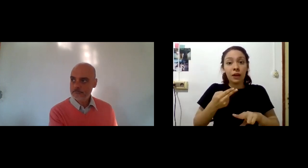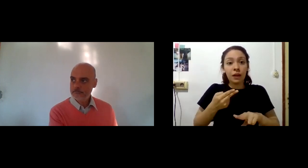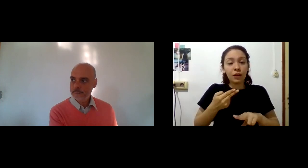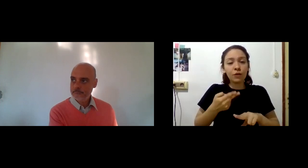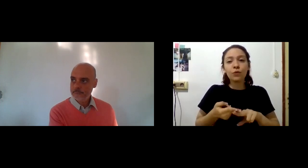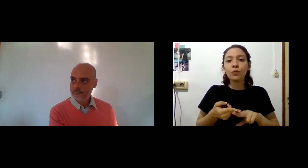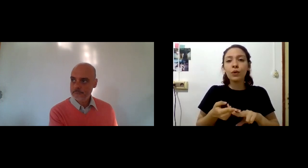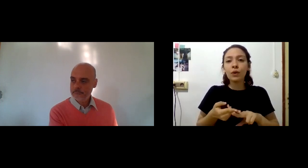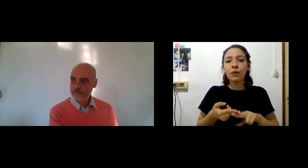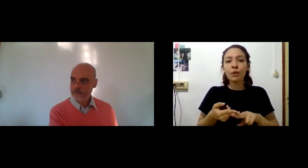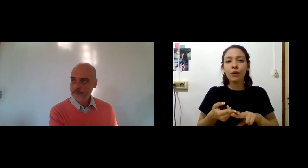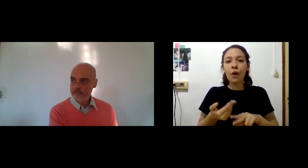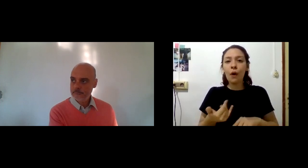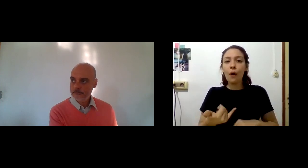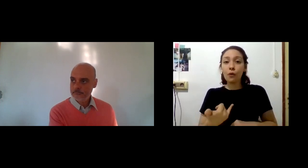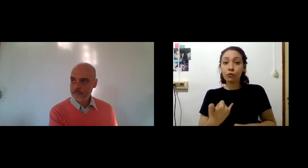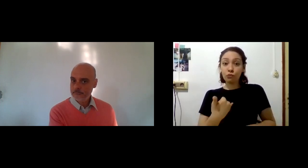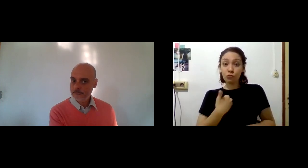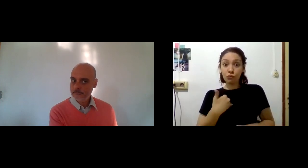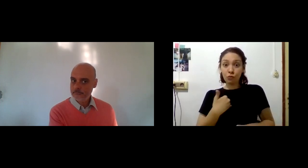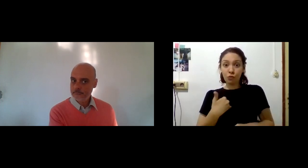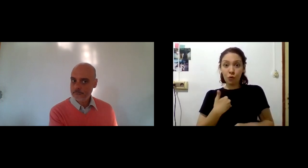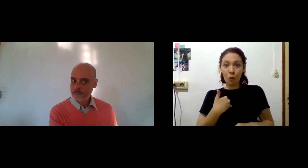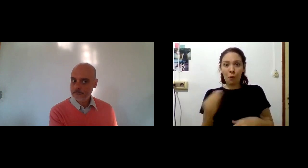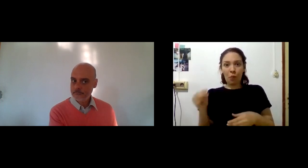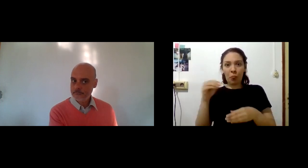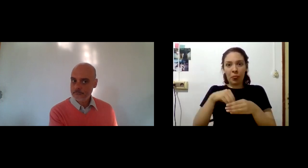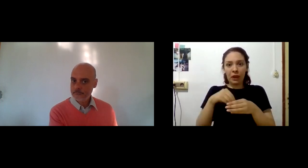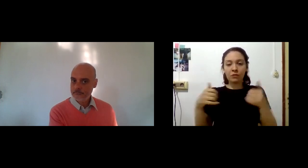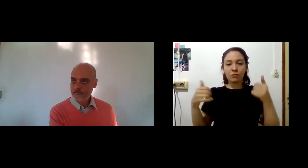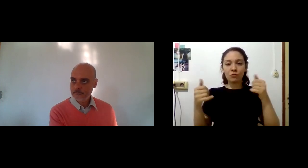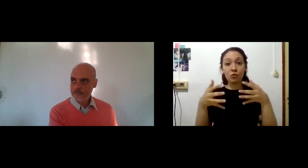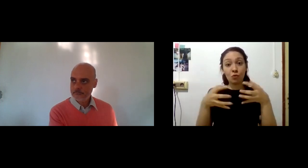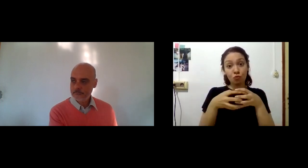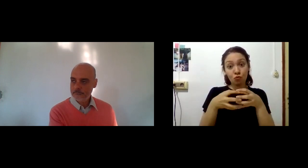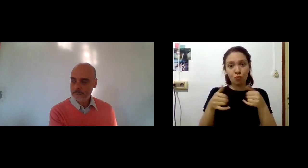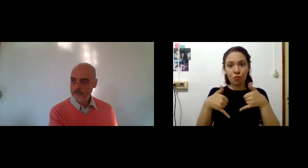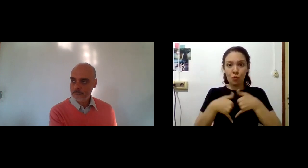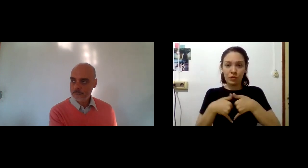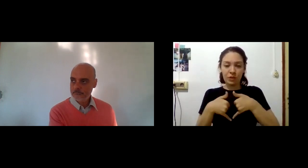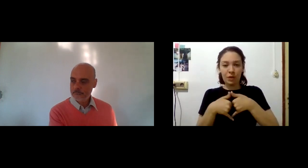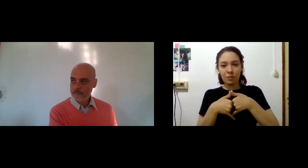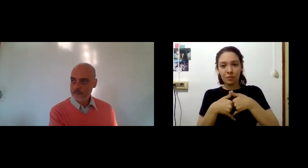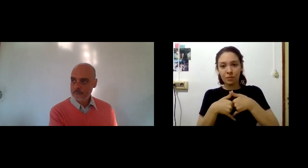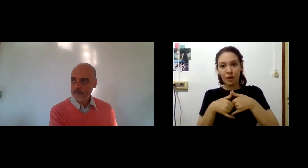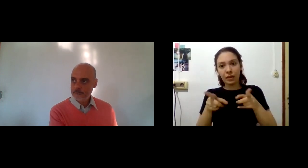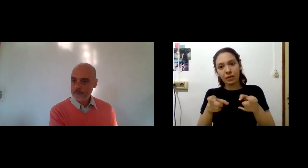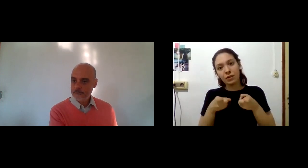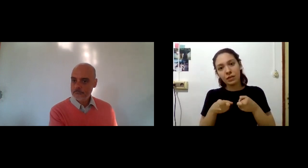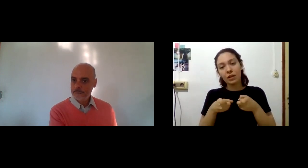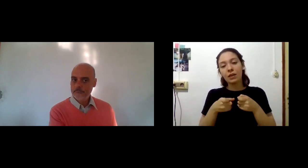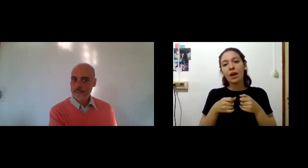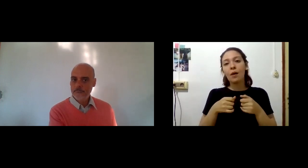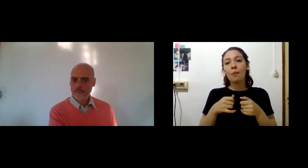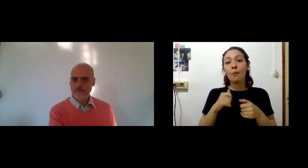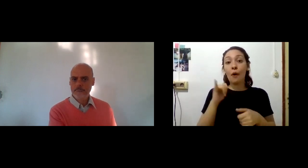cómo registrarnos en el grupo de WhatsApp, aparte para tener toda la información necesaria del